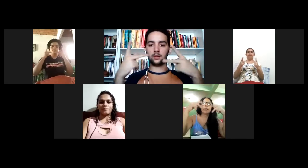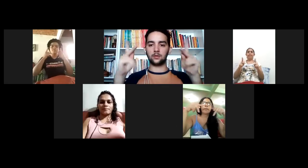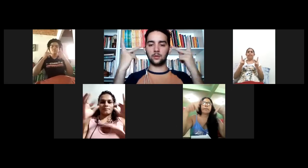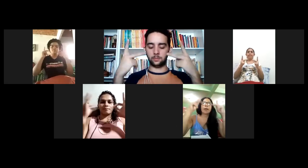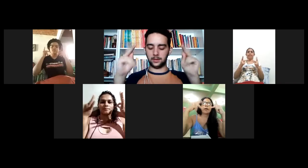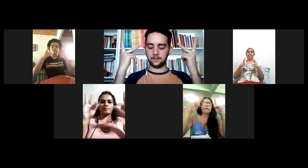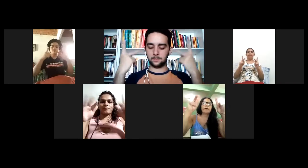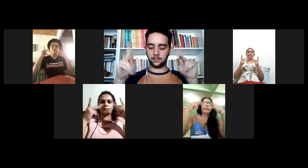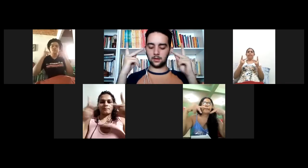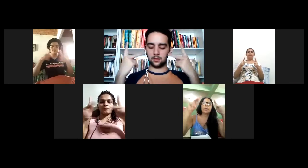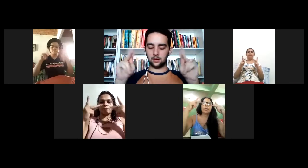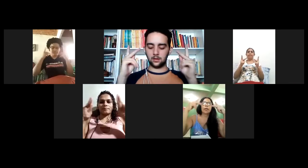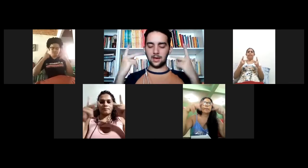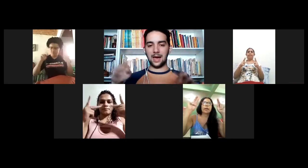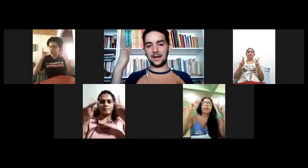configuração de mão em P,